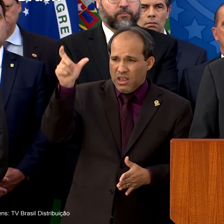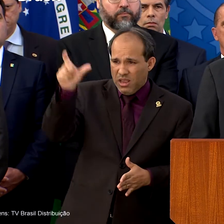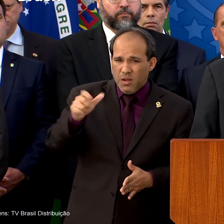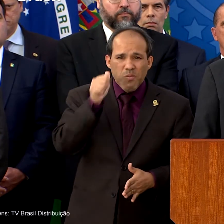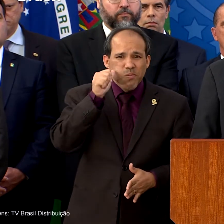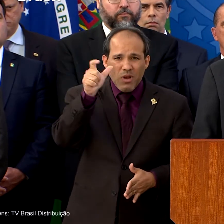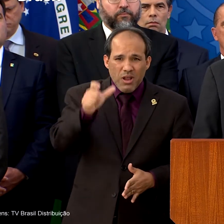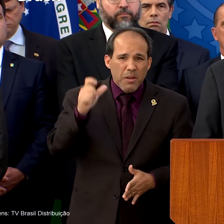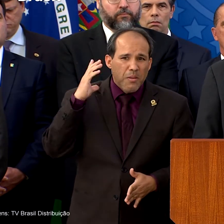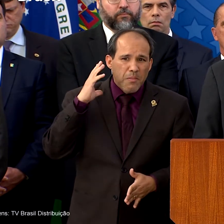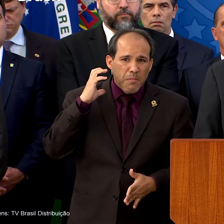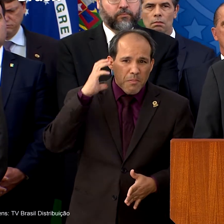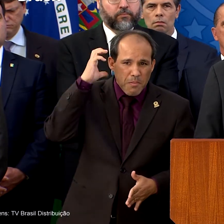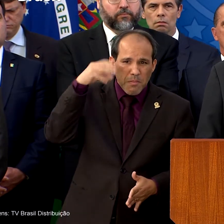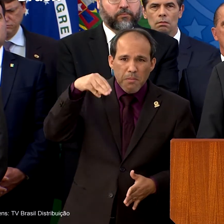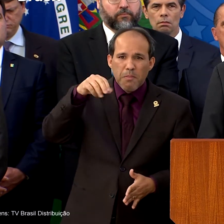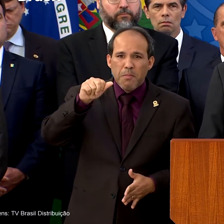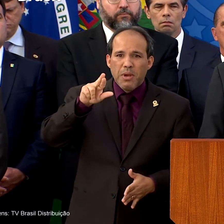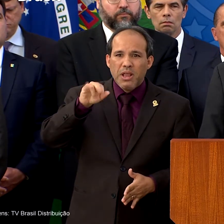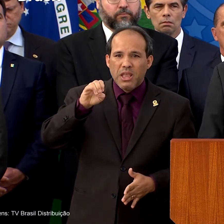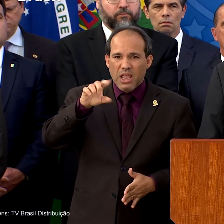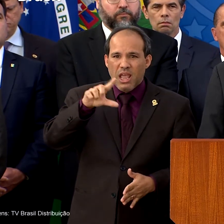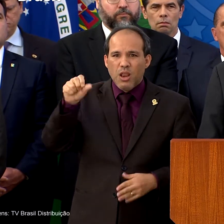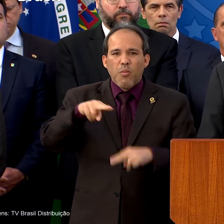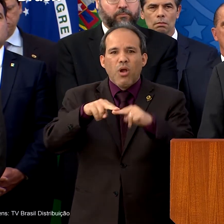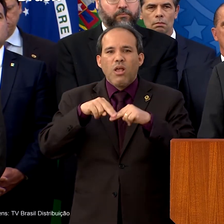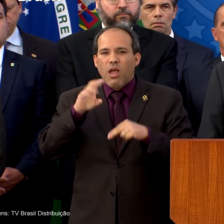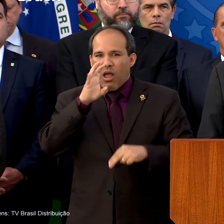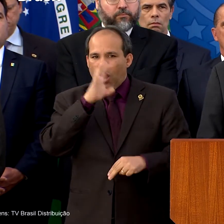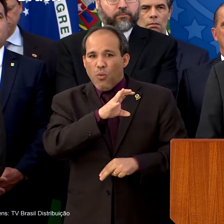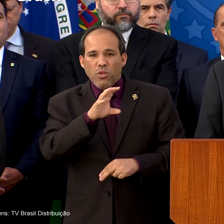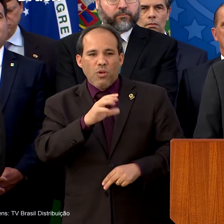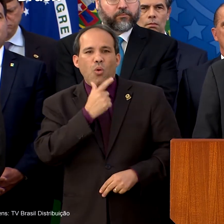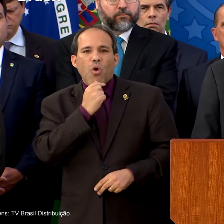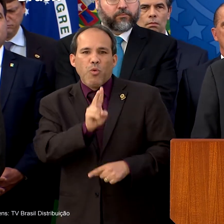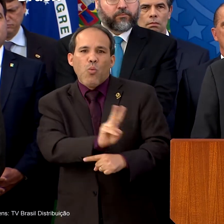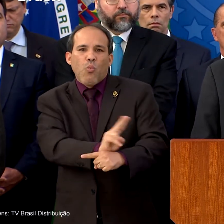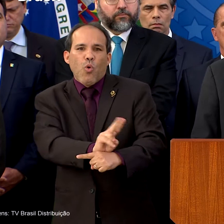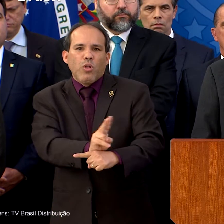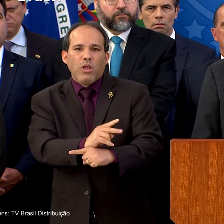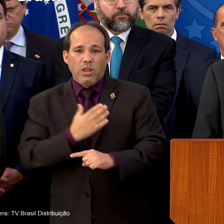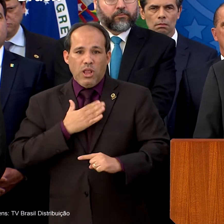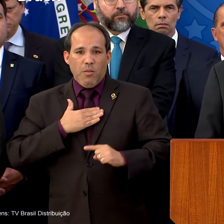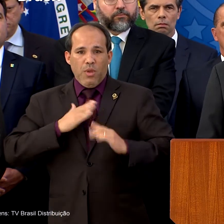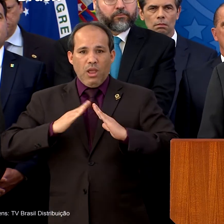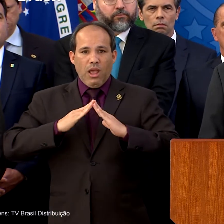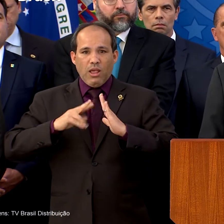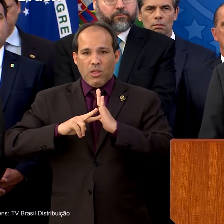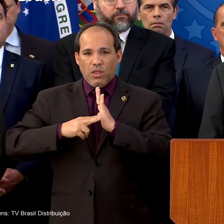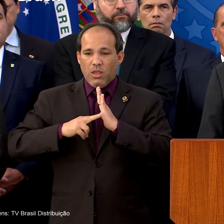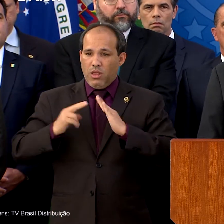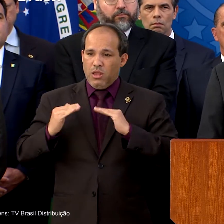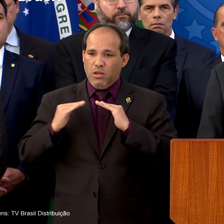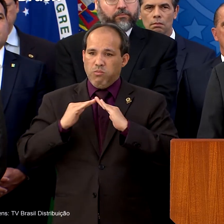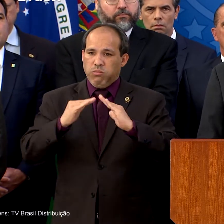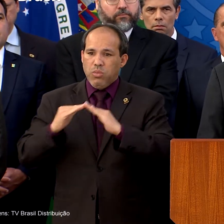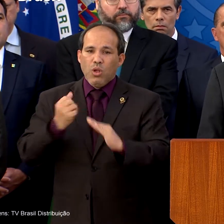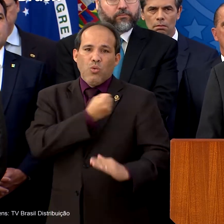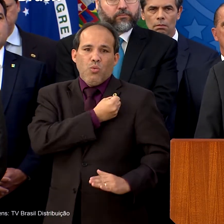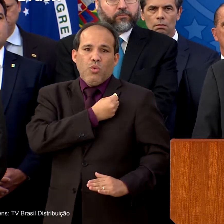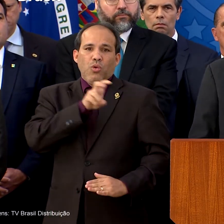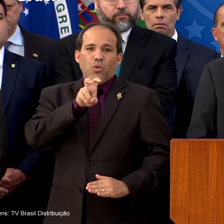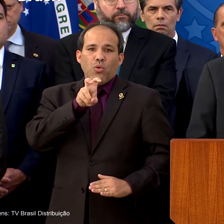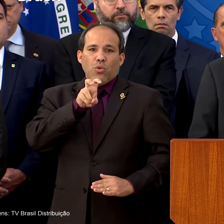caso o porteiro é da minha casa 58 na avenida